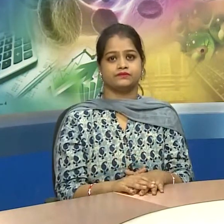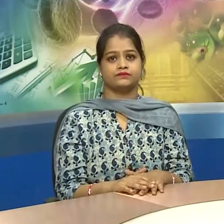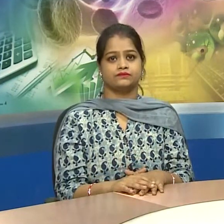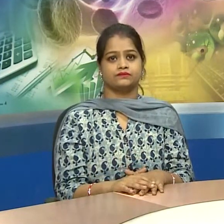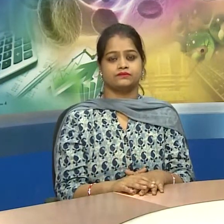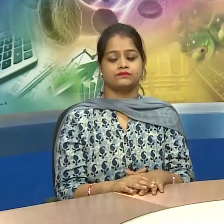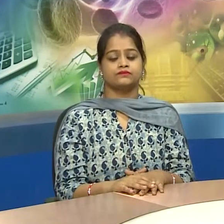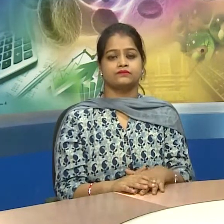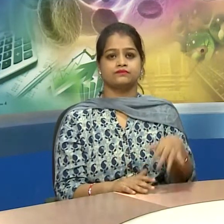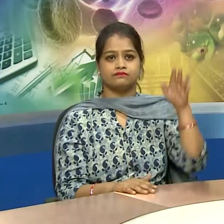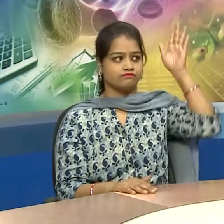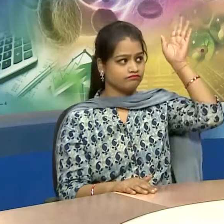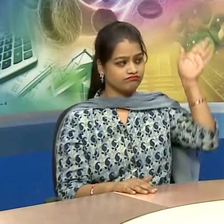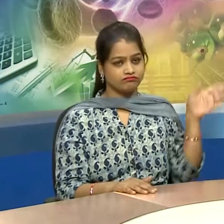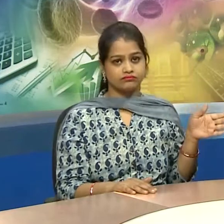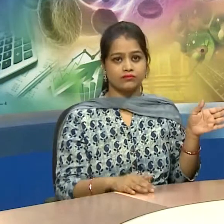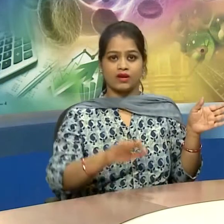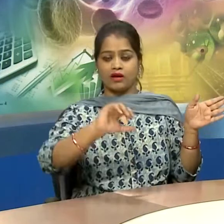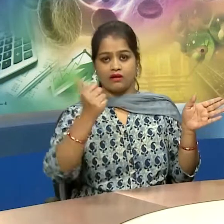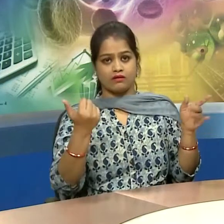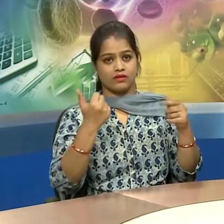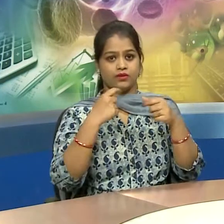स्क्रीन पर आप कुछ और प्रश्न देख सकते हैं।